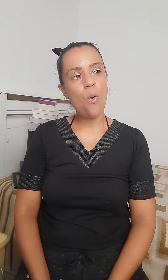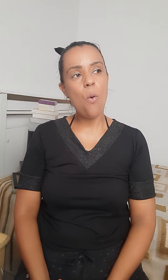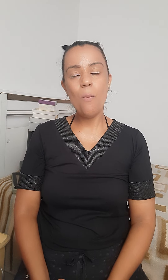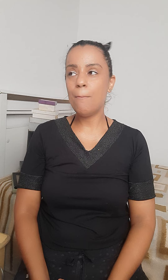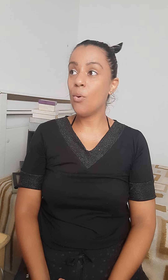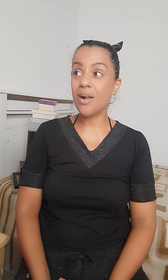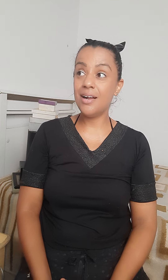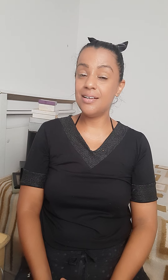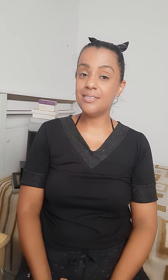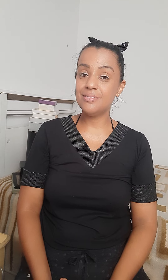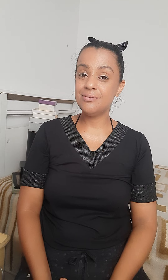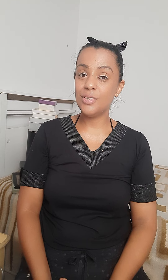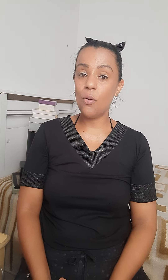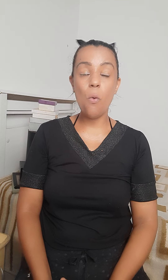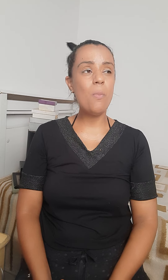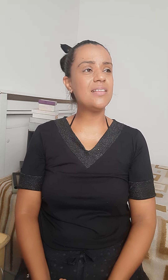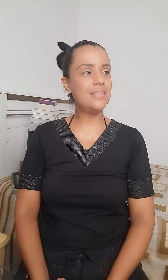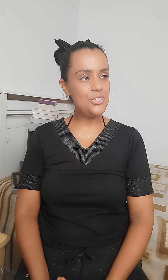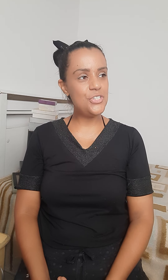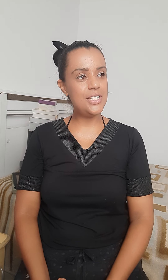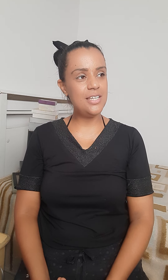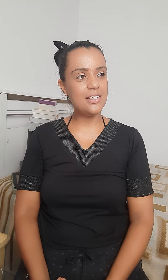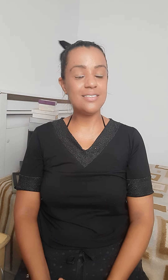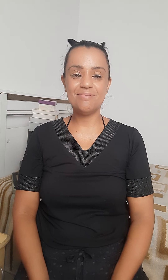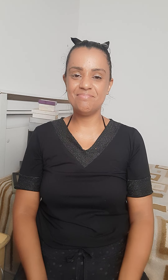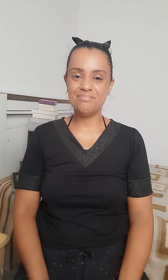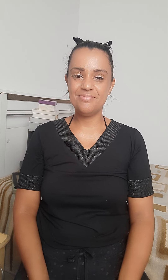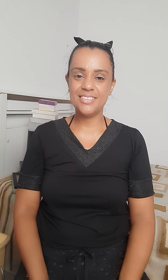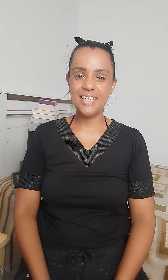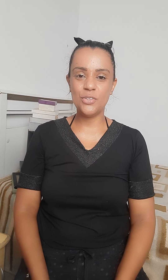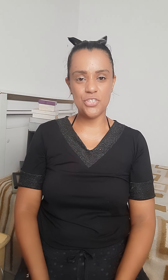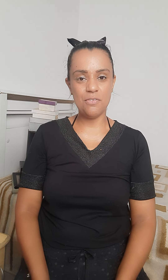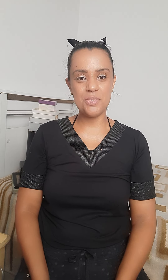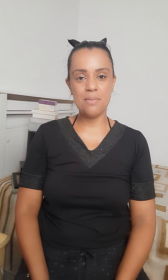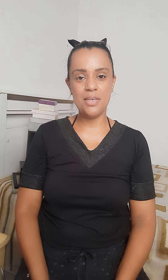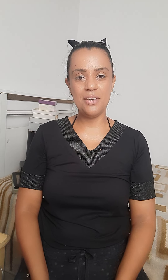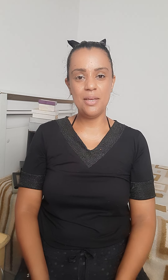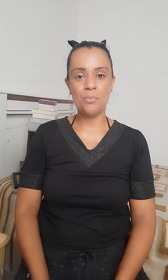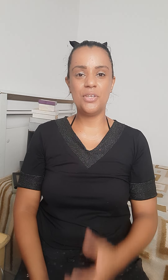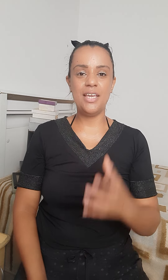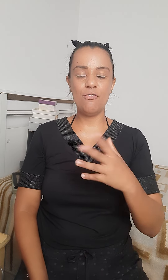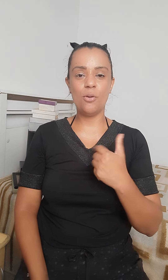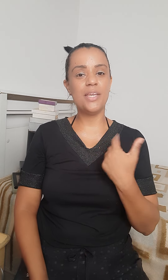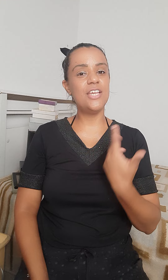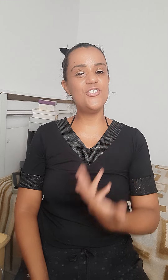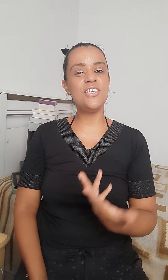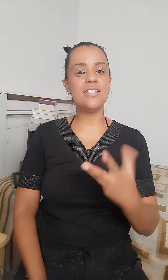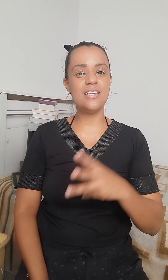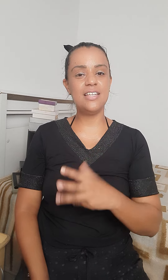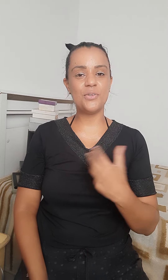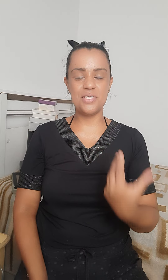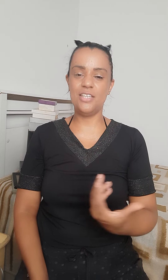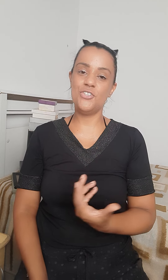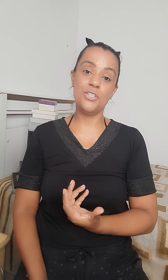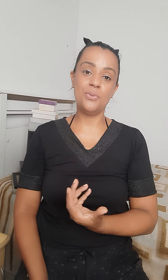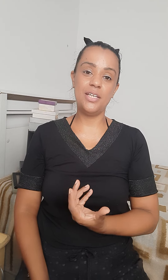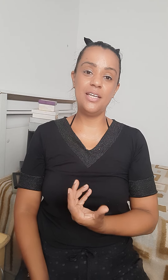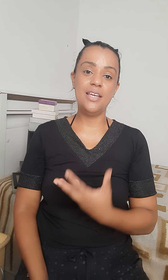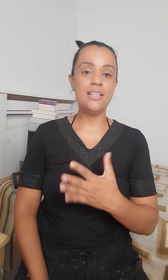uma pocã? Ou uma tangerina? Nós já vamos saber, porque é a forma que é dita aqui na nossa região, né? Então,